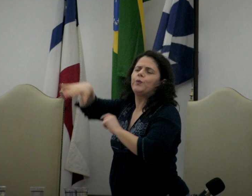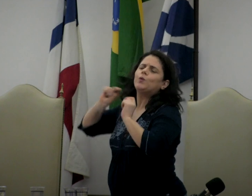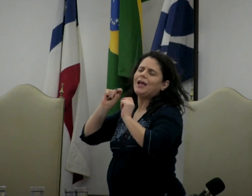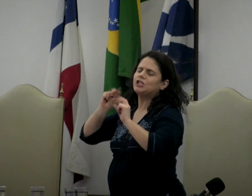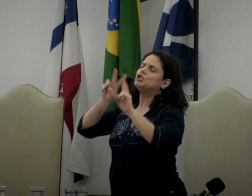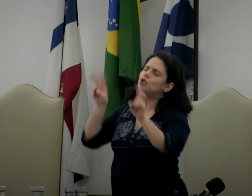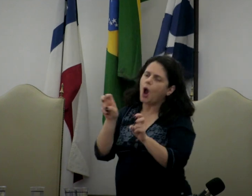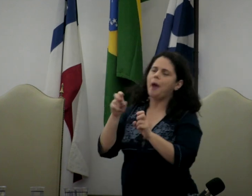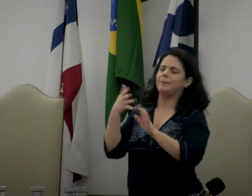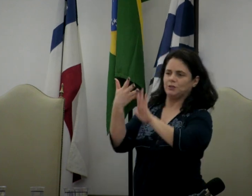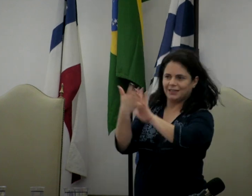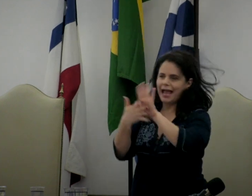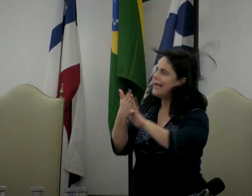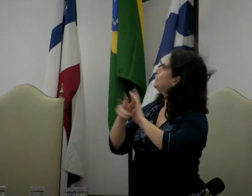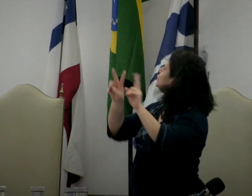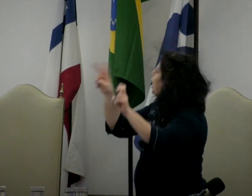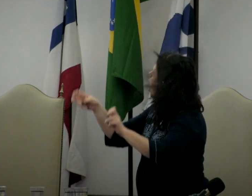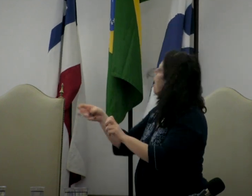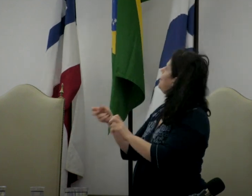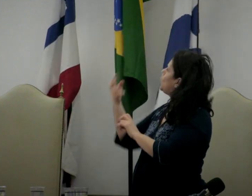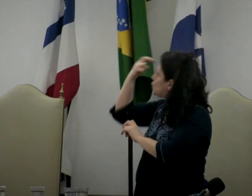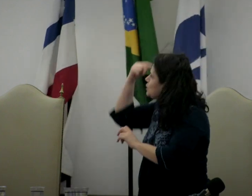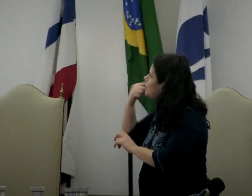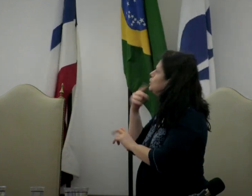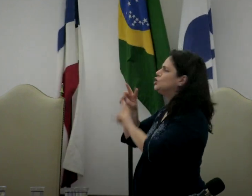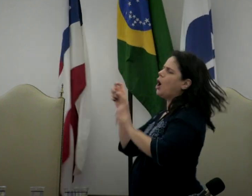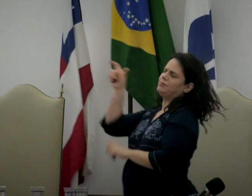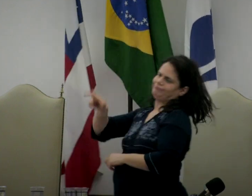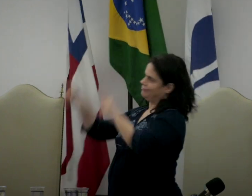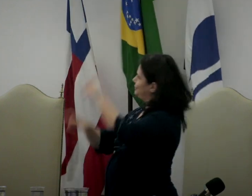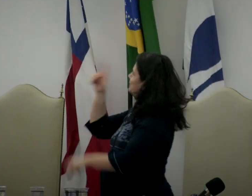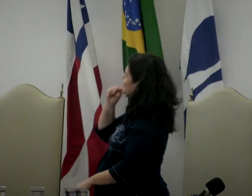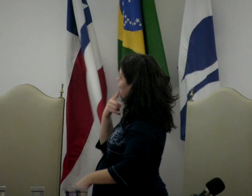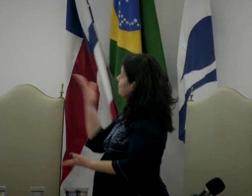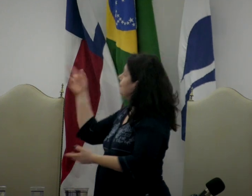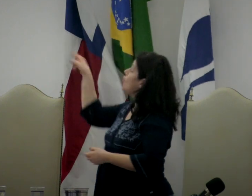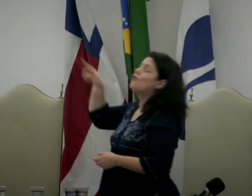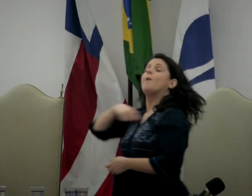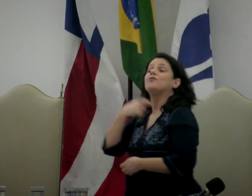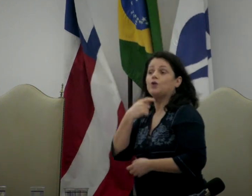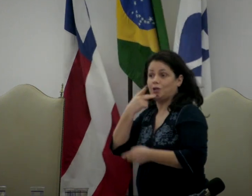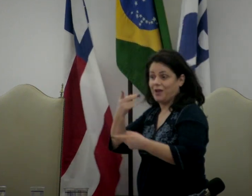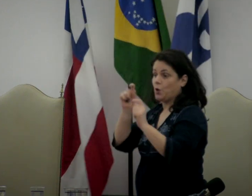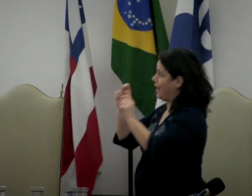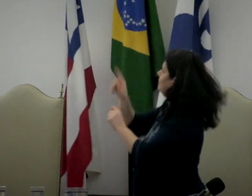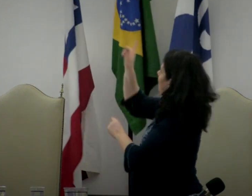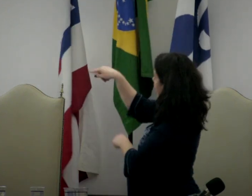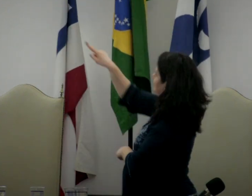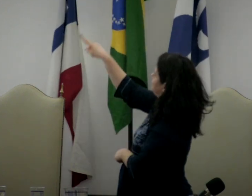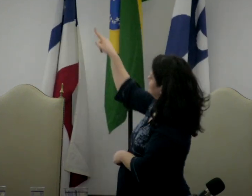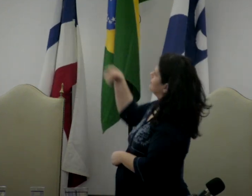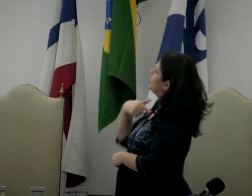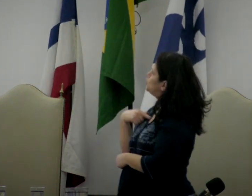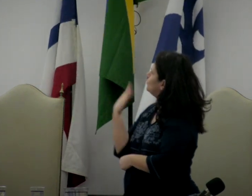Existe um discurso que trata a língua de, sobre a língua de sinais, sobre a cultura surda, sobre os sujeitos surdos.